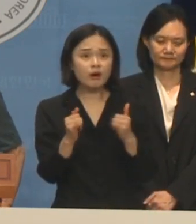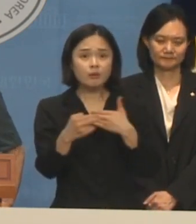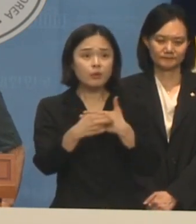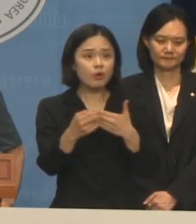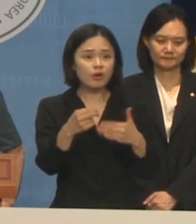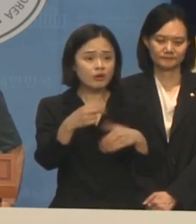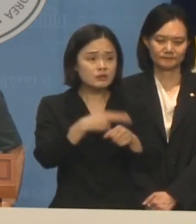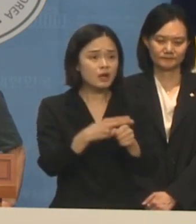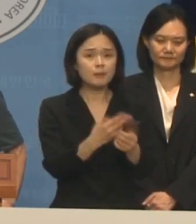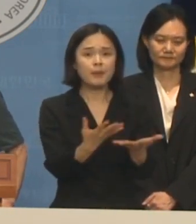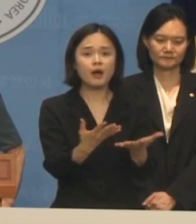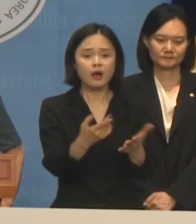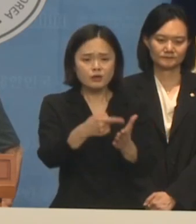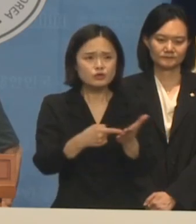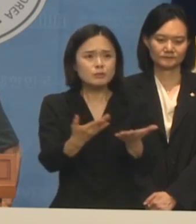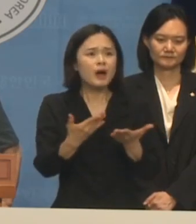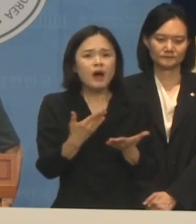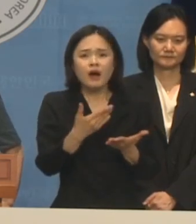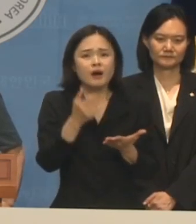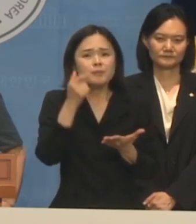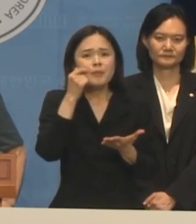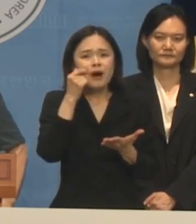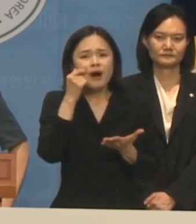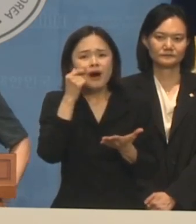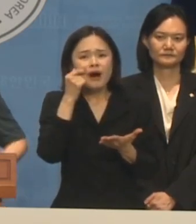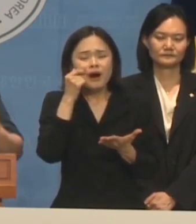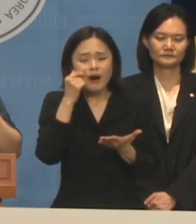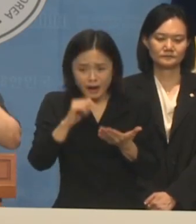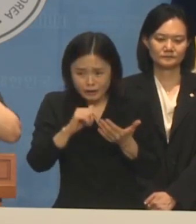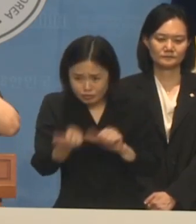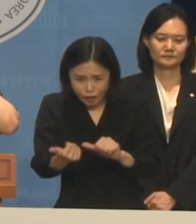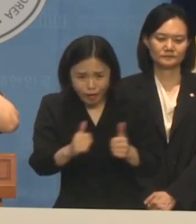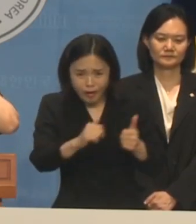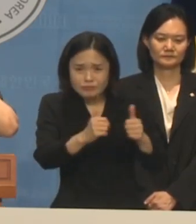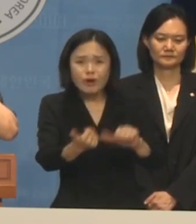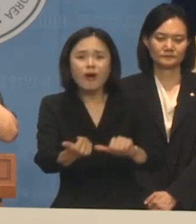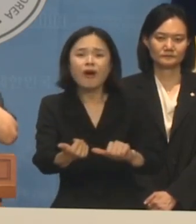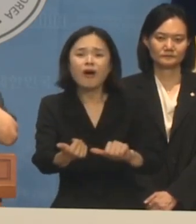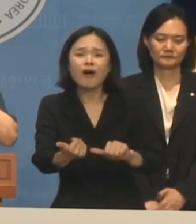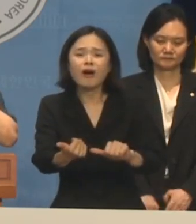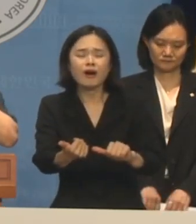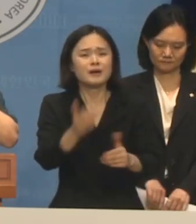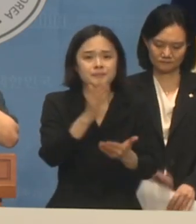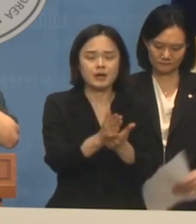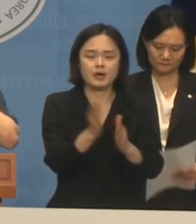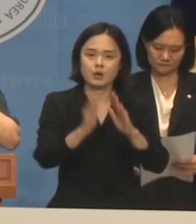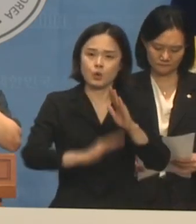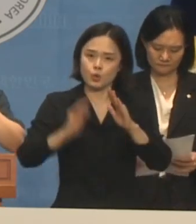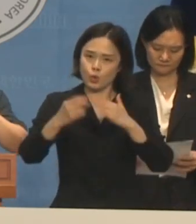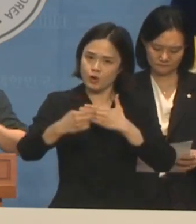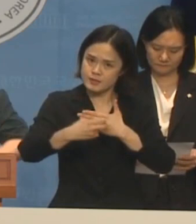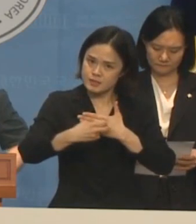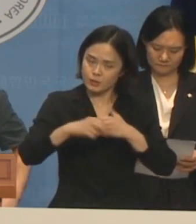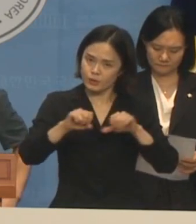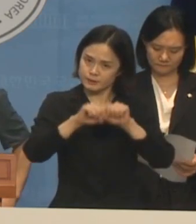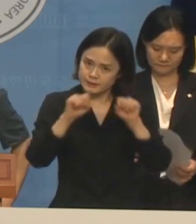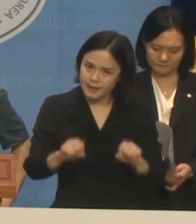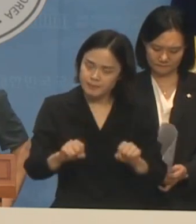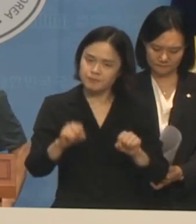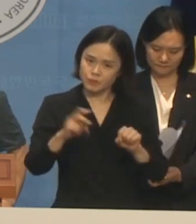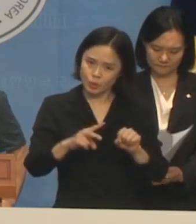막기 위해서는 국가 책임하에 공공의사를 양성하고 공공의료를 강화해야 합니다. 제22대